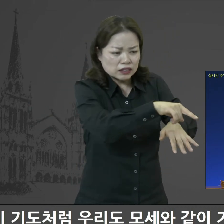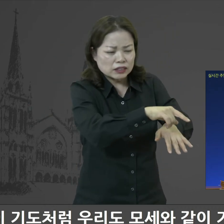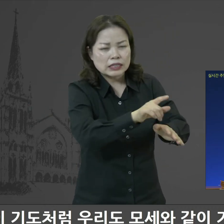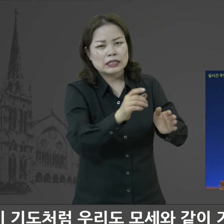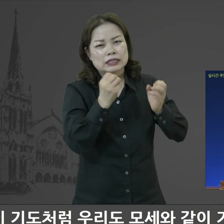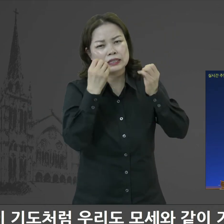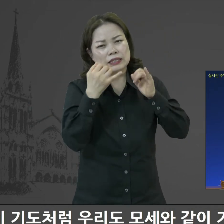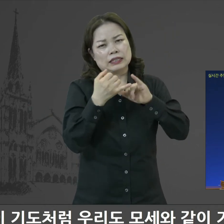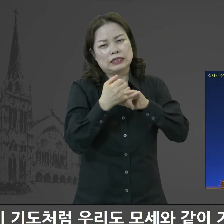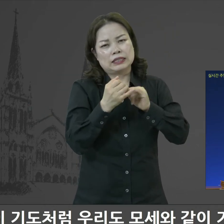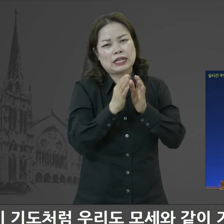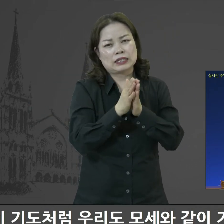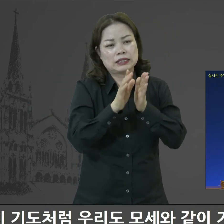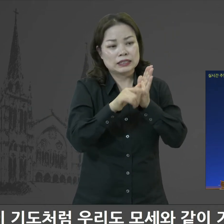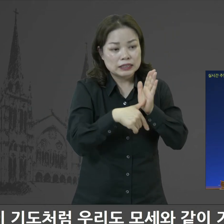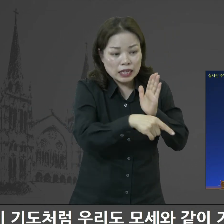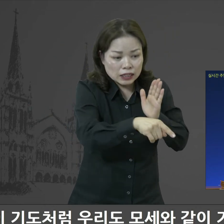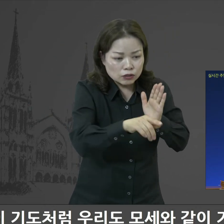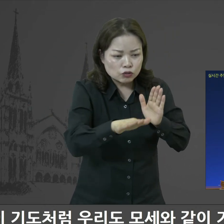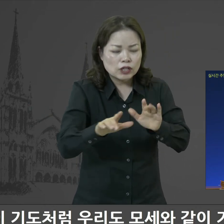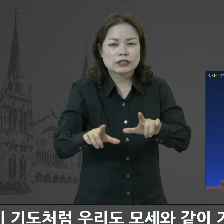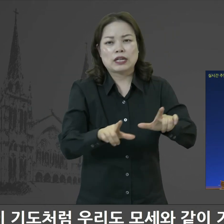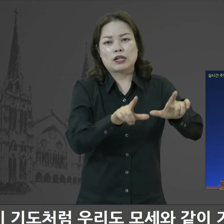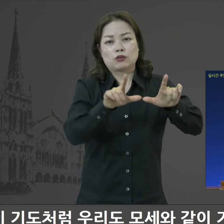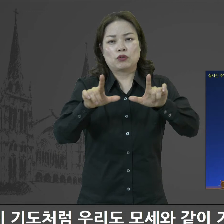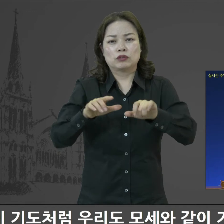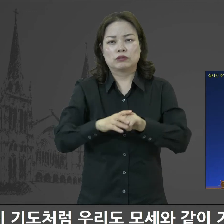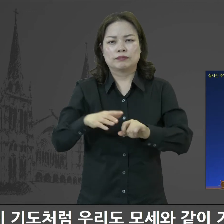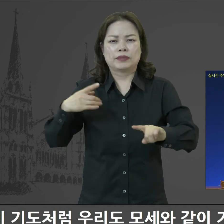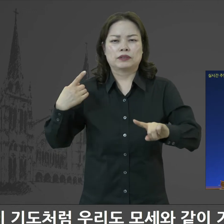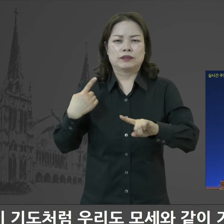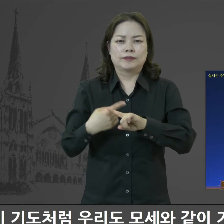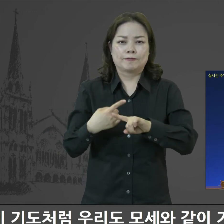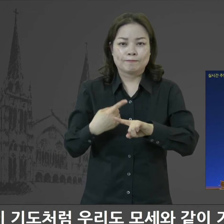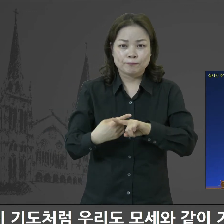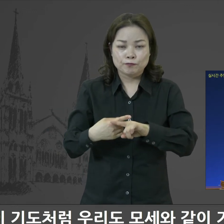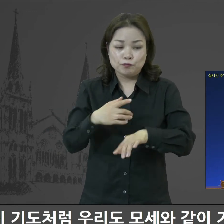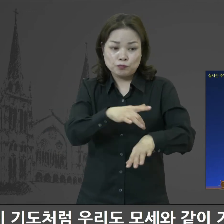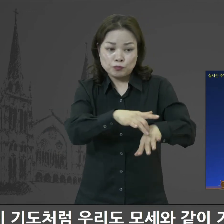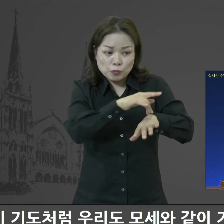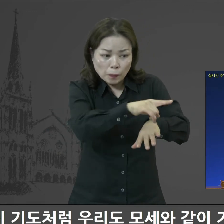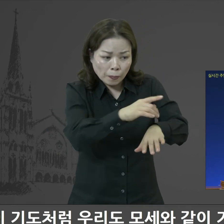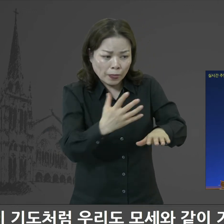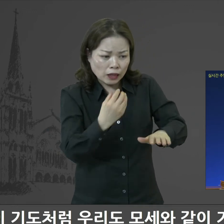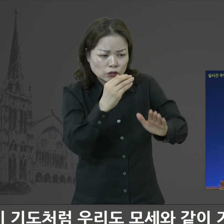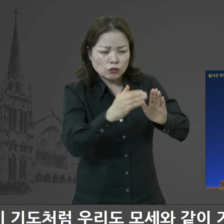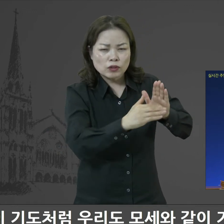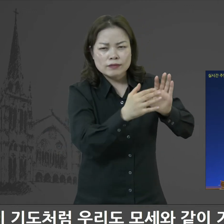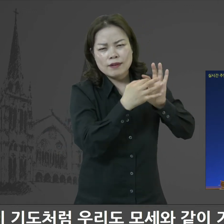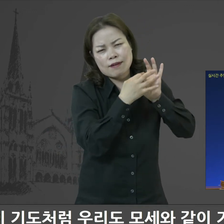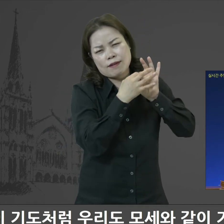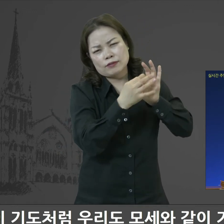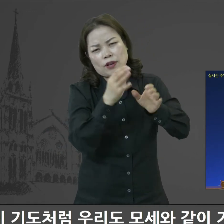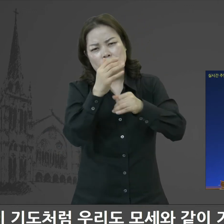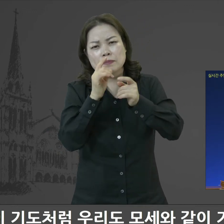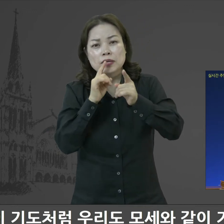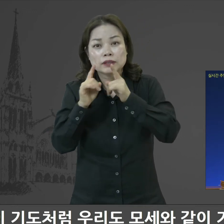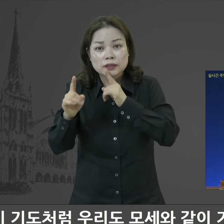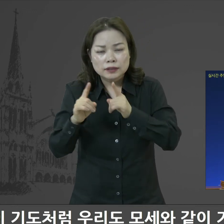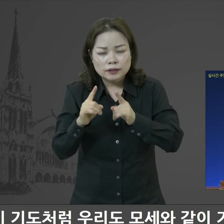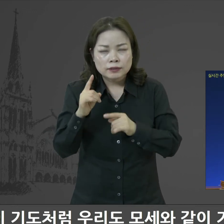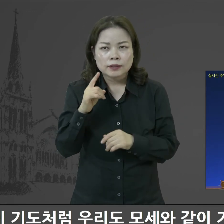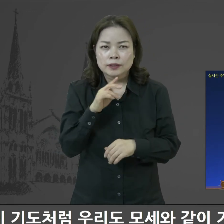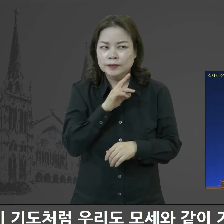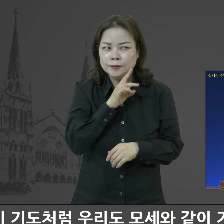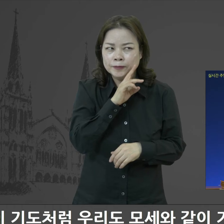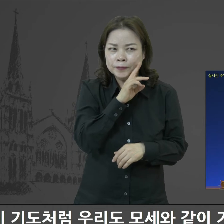신약시대 오늘날 현 시대를 살아가고 있는 우리에게도 동일하고, 사단은 성도들로 하여금 계속해서 하나님의 말씀을